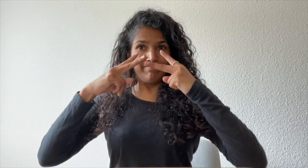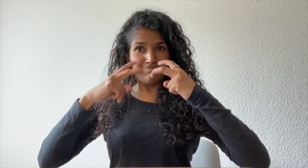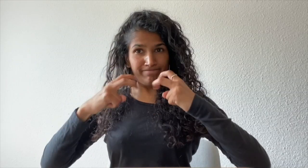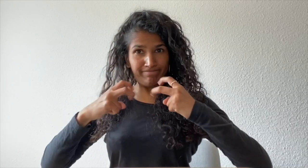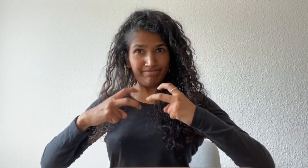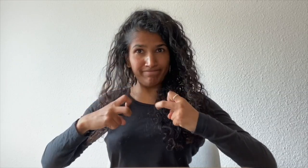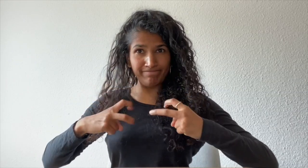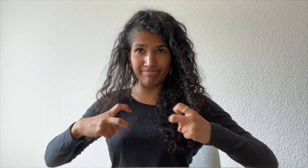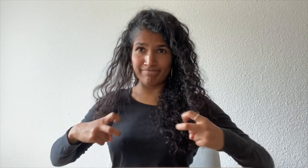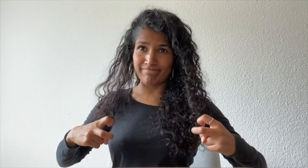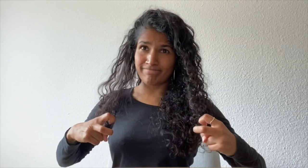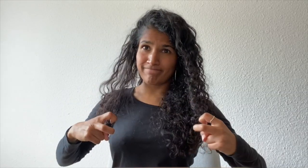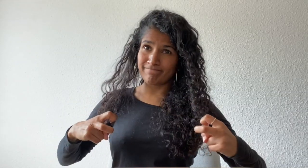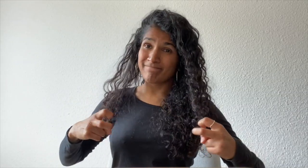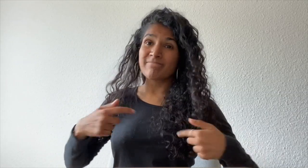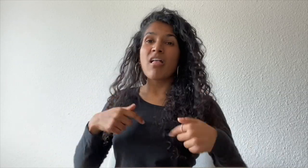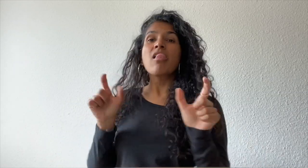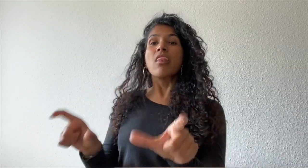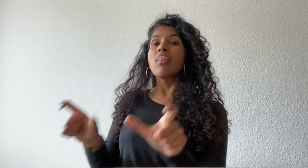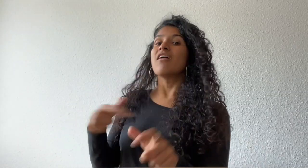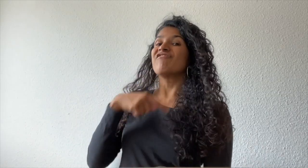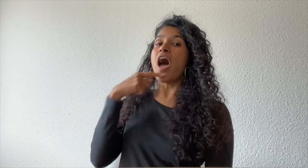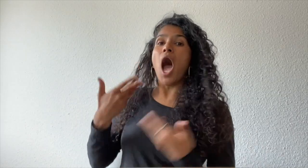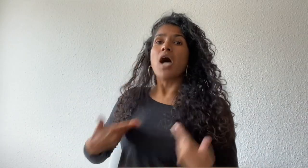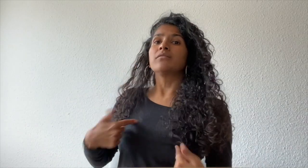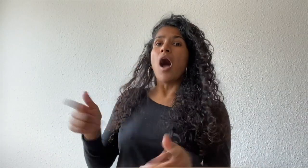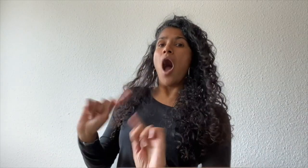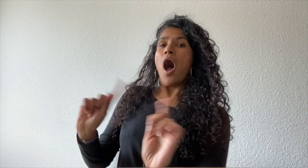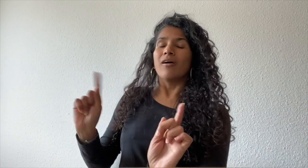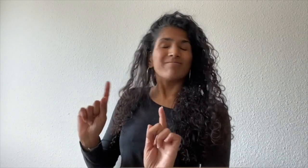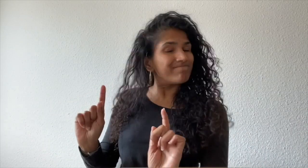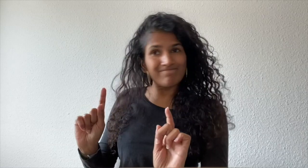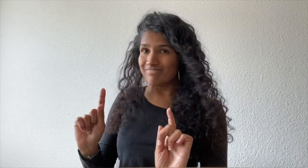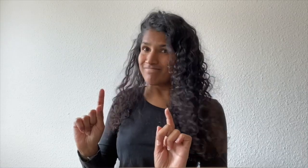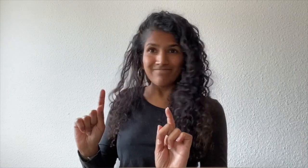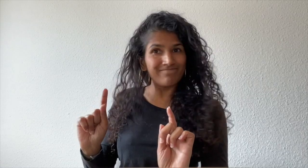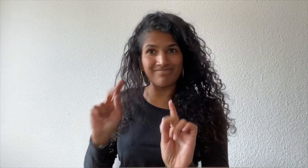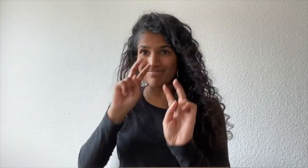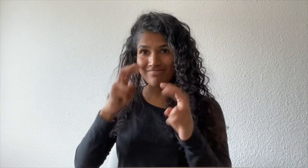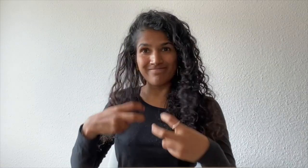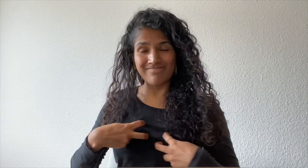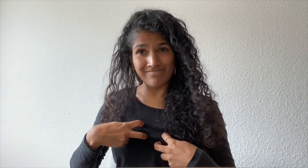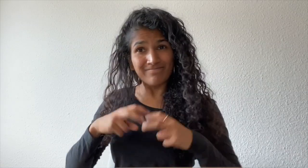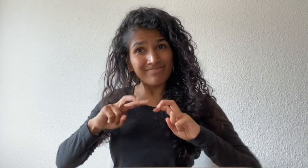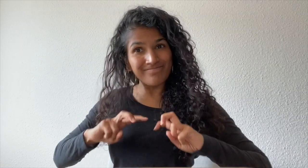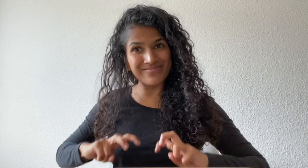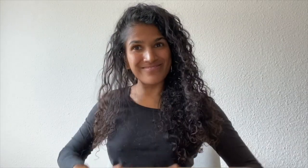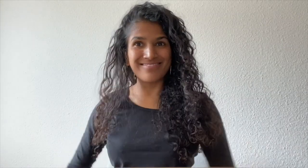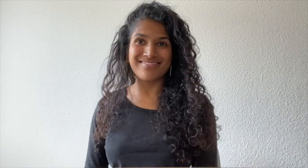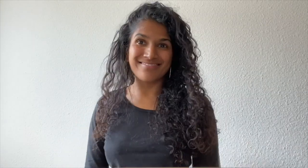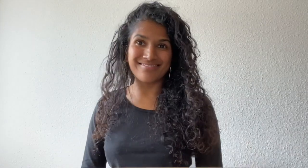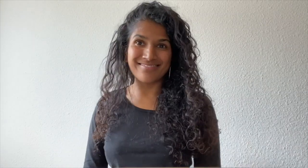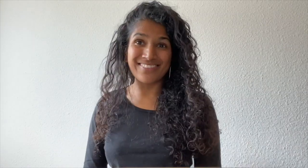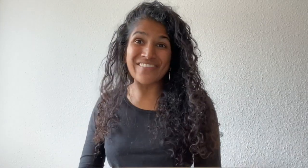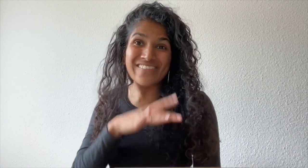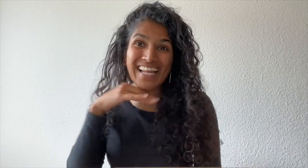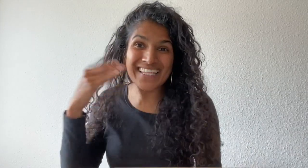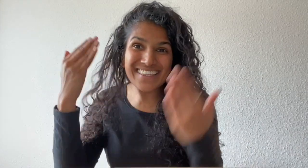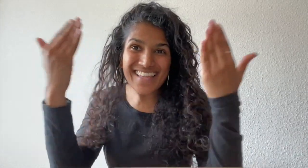Setze dich mit weißen Privilegien auseinander und verleugne nicht dein eigenes Weißsein. Vielen